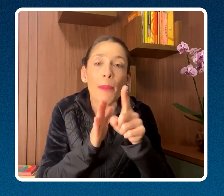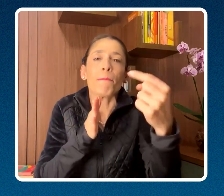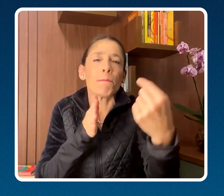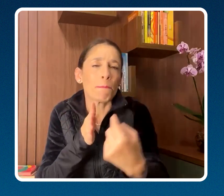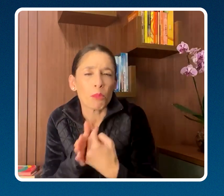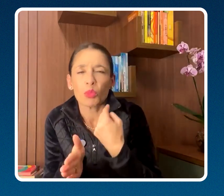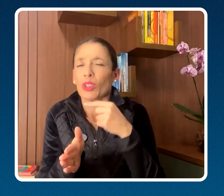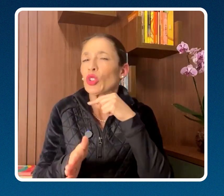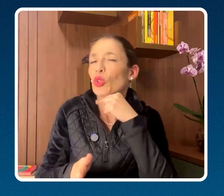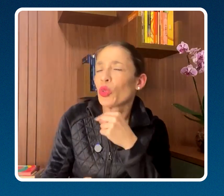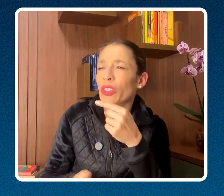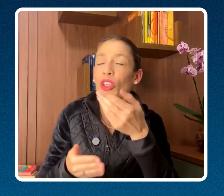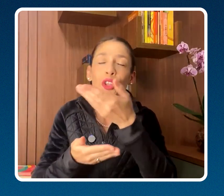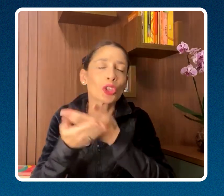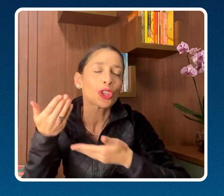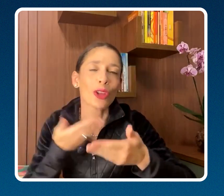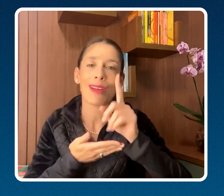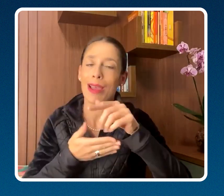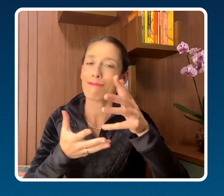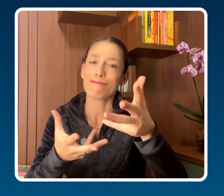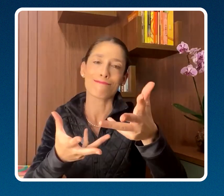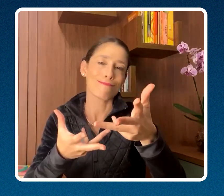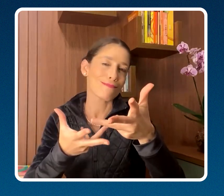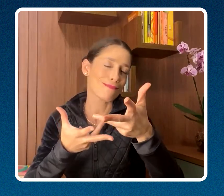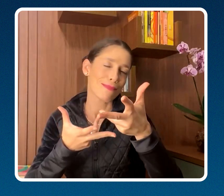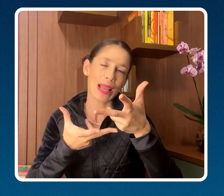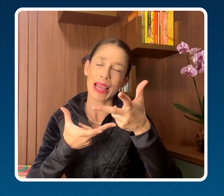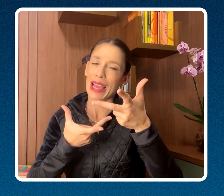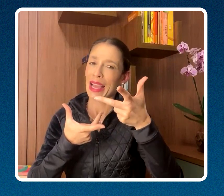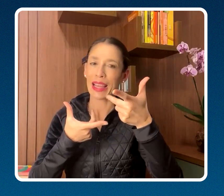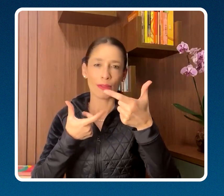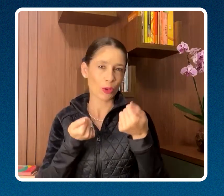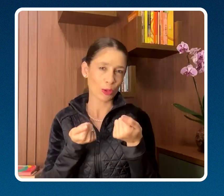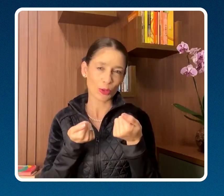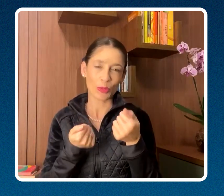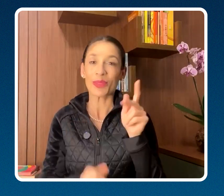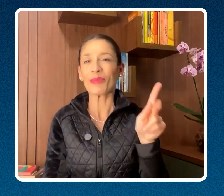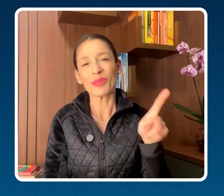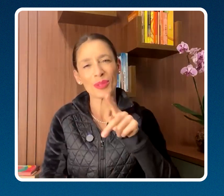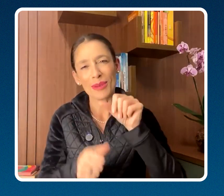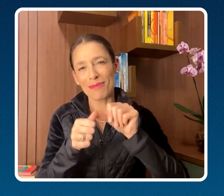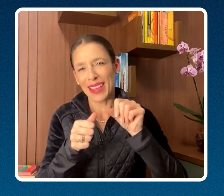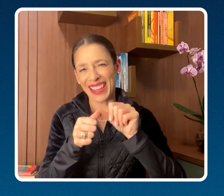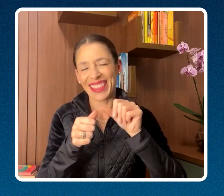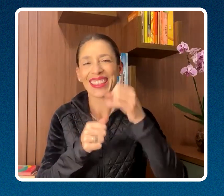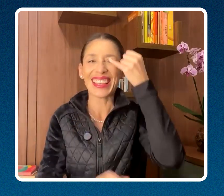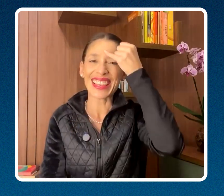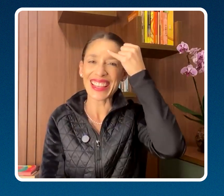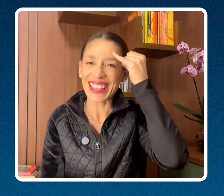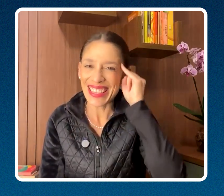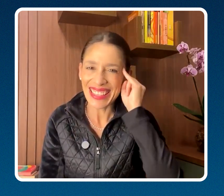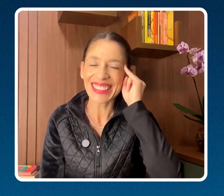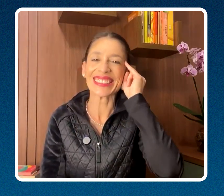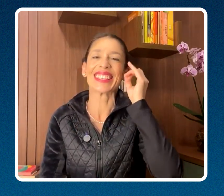dúvida. Gente, é assim, maravilhoso. É maravilhoso demais. A professora Paty, a professora Isa, com esses